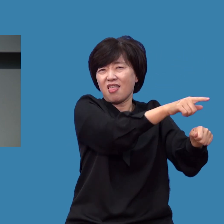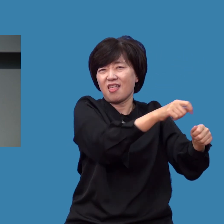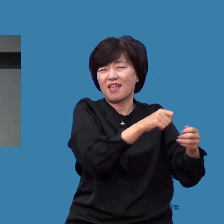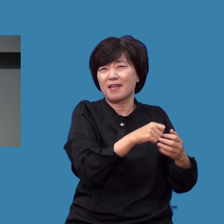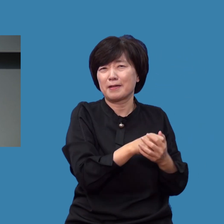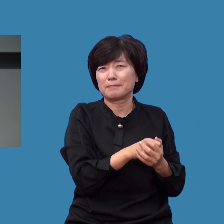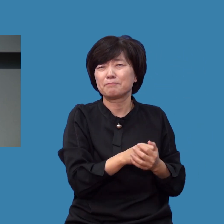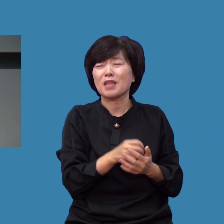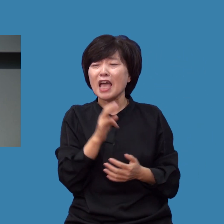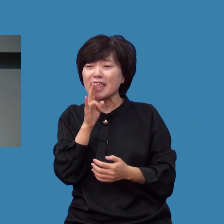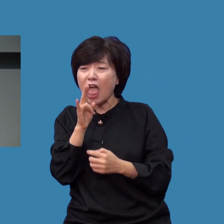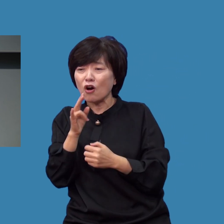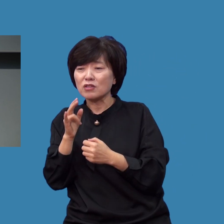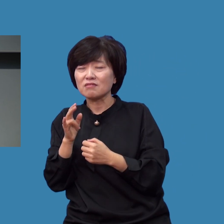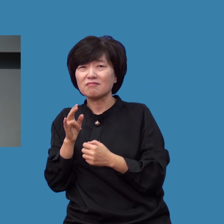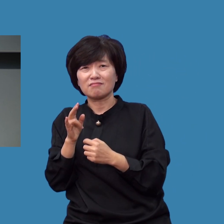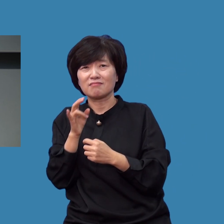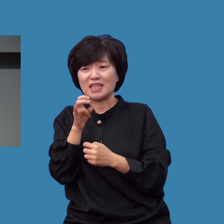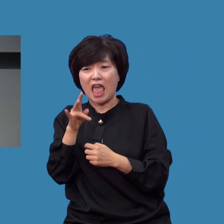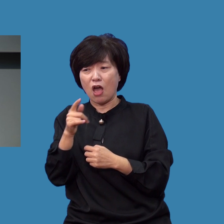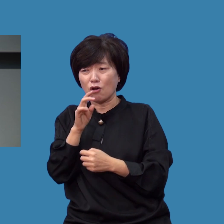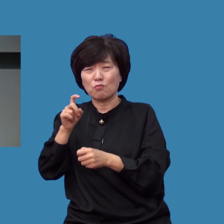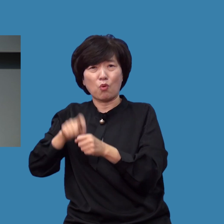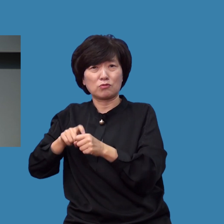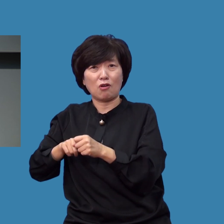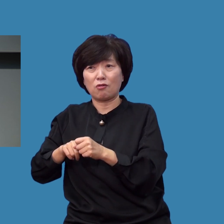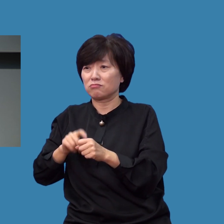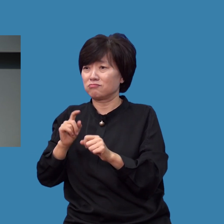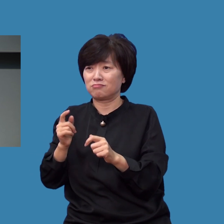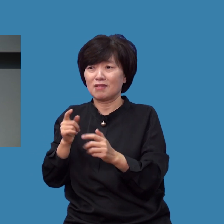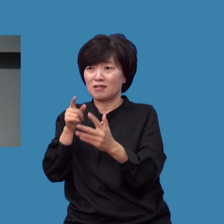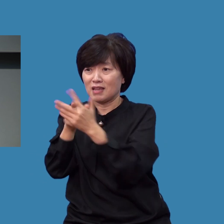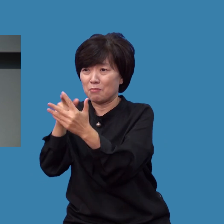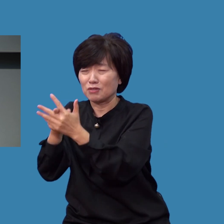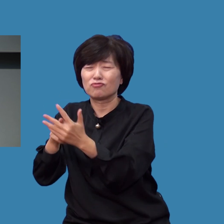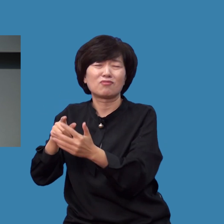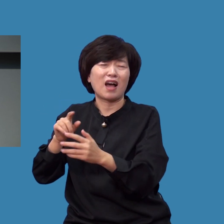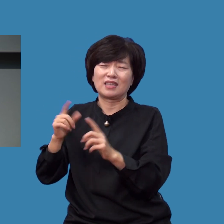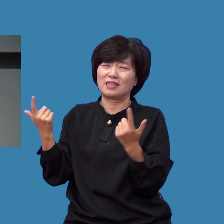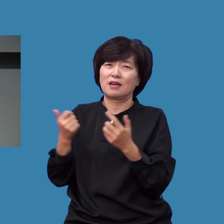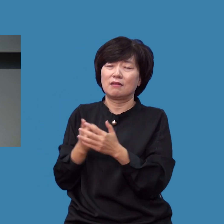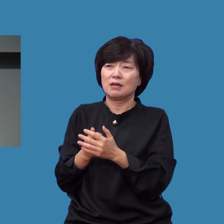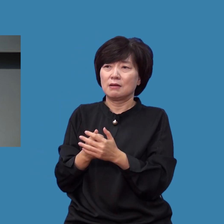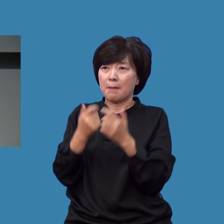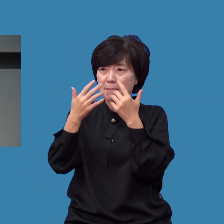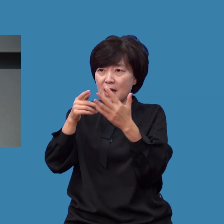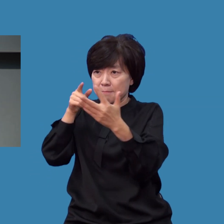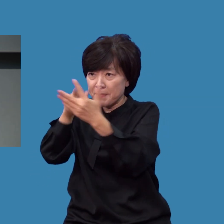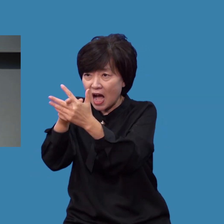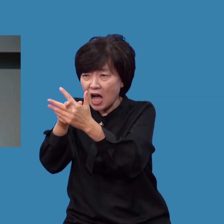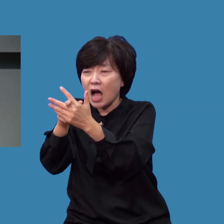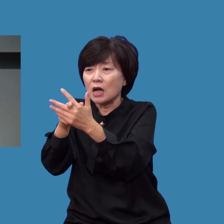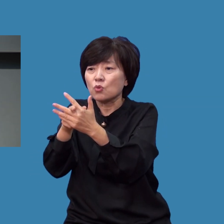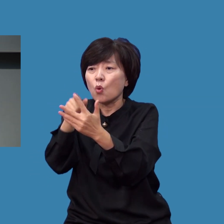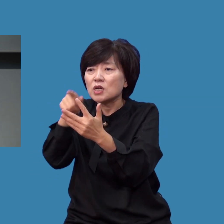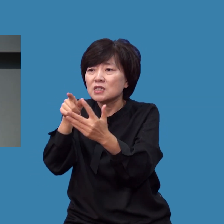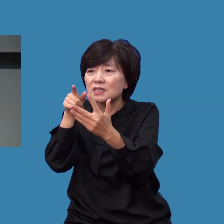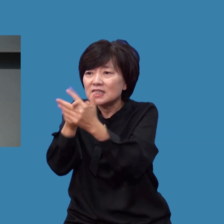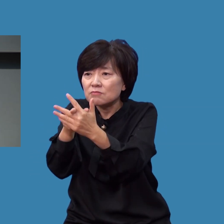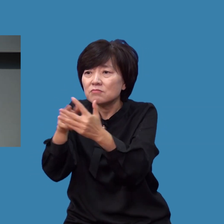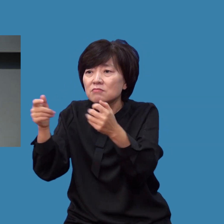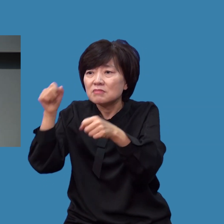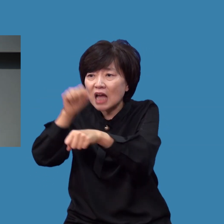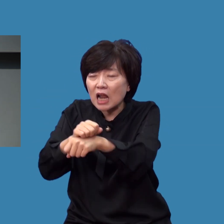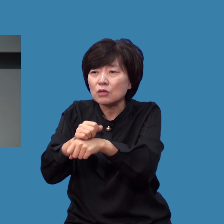게 아니에요. 예언의 목적은 잘 맞느냐가 아닙니다. 아무리 정확하게 맞았어도 그 예언으로 인해 사람들이 상처를 받거나 아무리